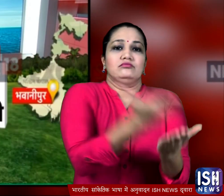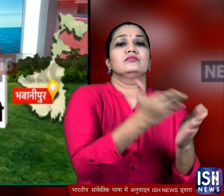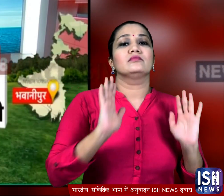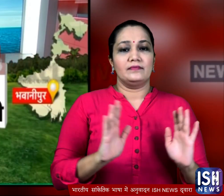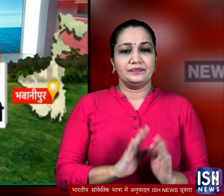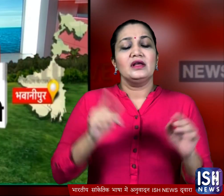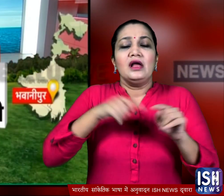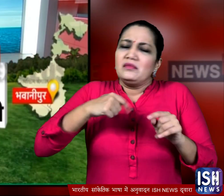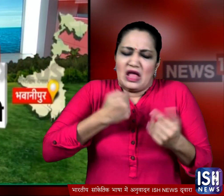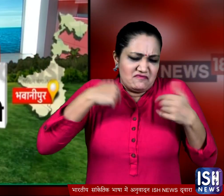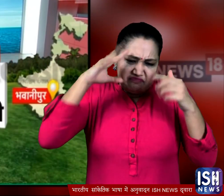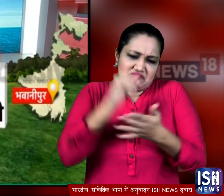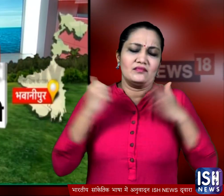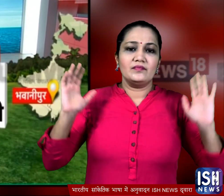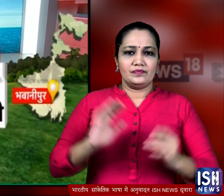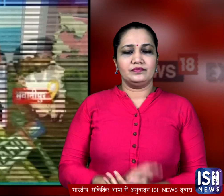उन्होंने अपनी मर्जी से ये फैसला लिया।